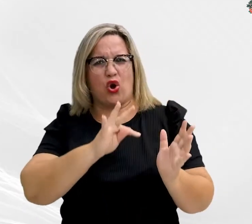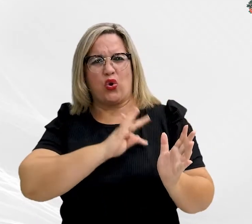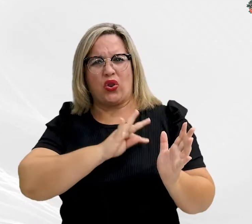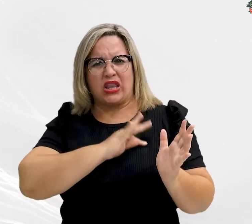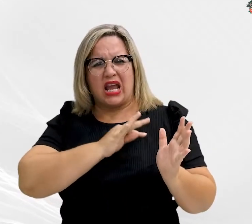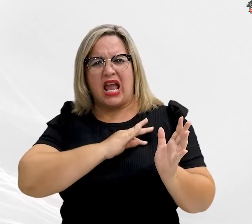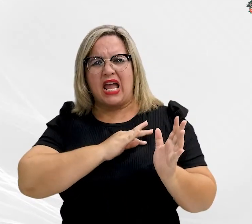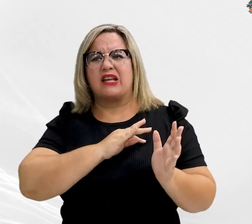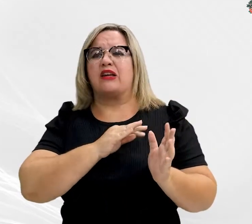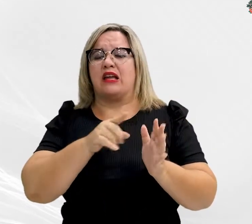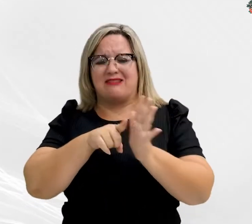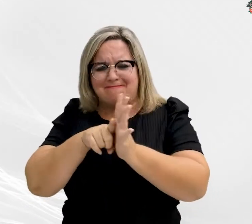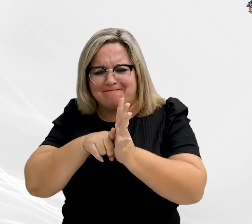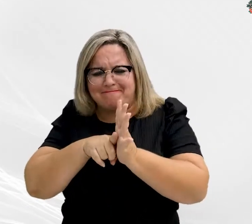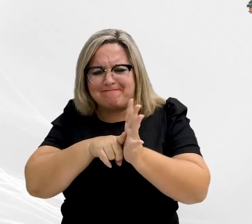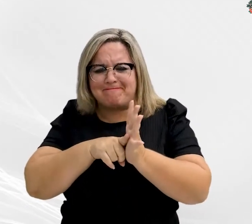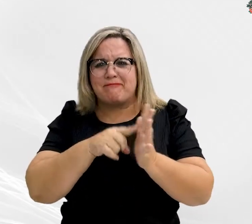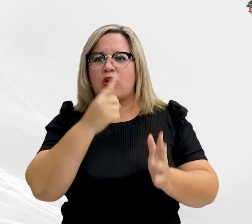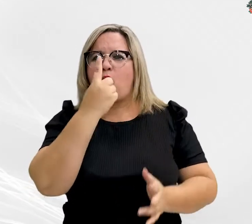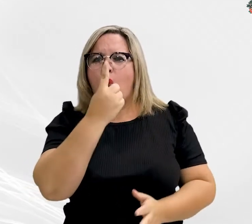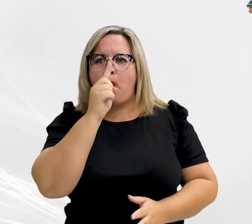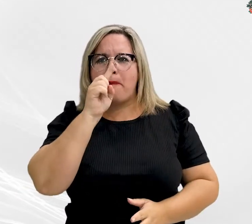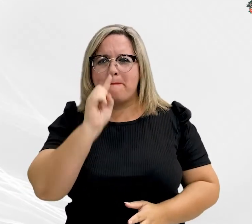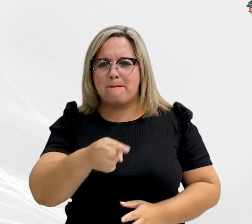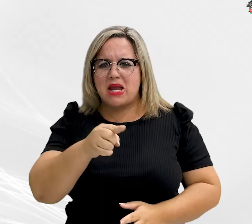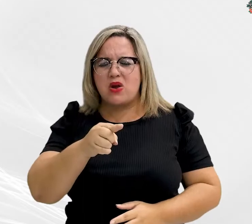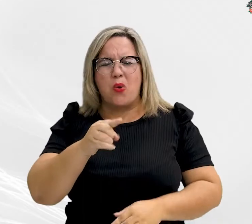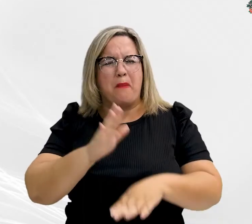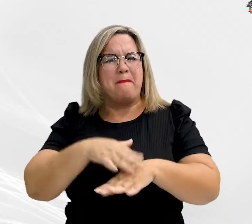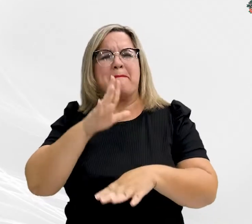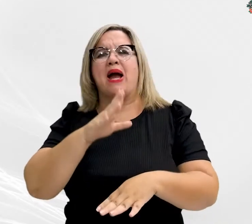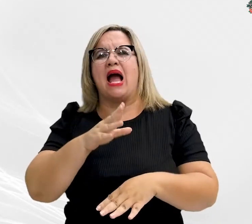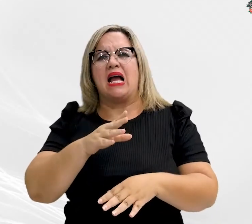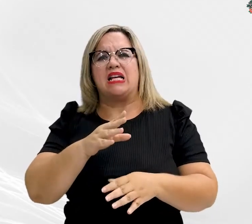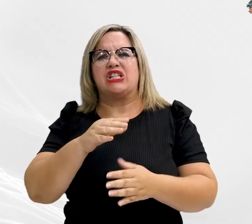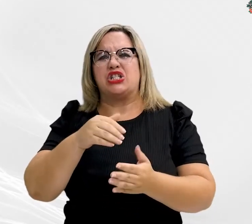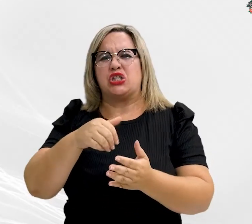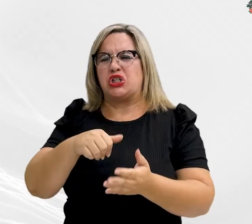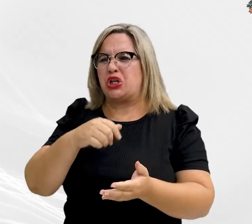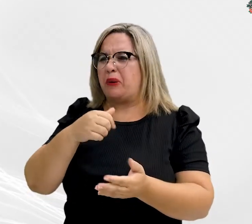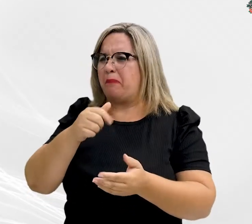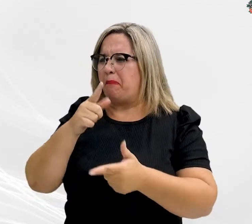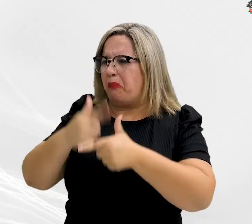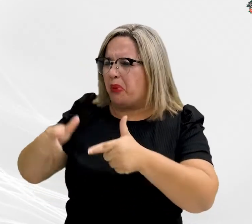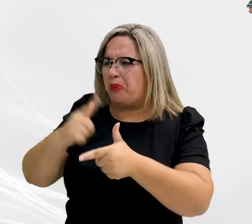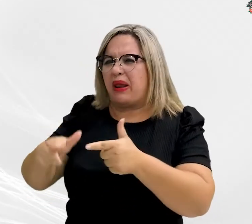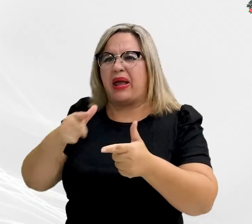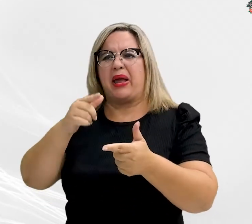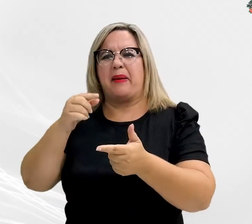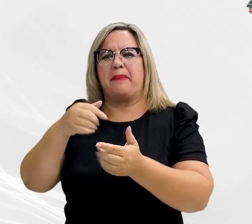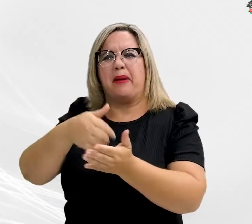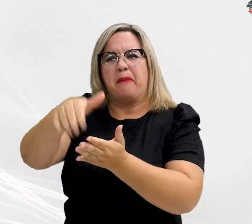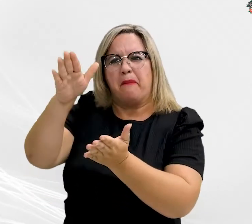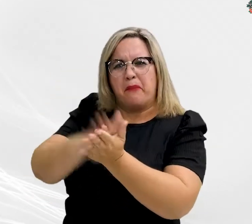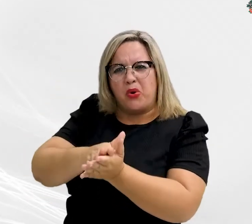analisados um 1178 autos de infração lavrados pela Secretaria de Estado de Meio Ambiente